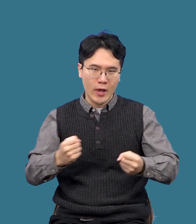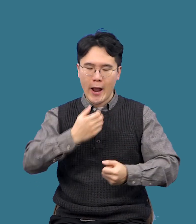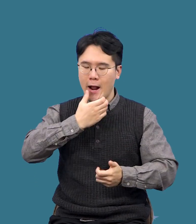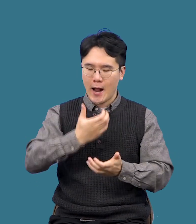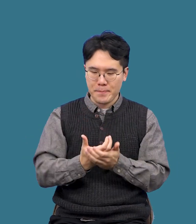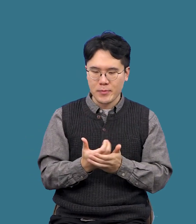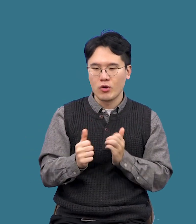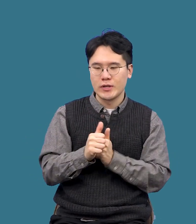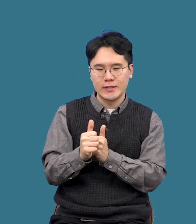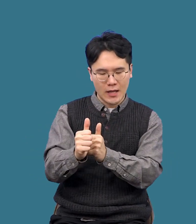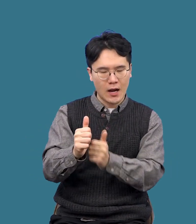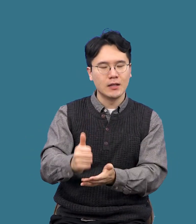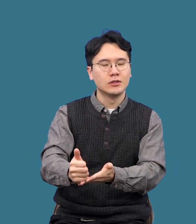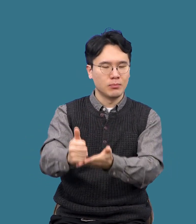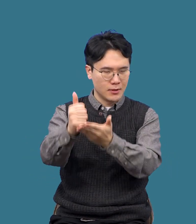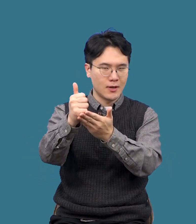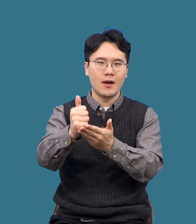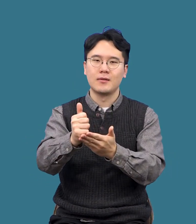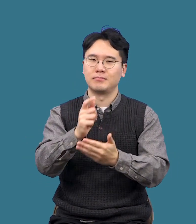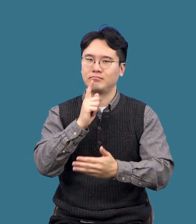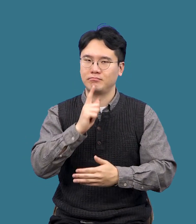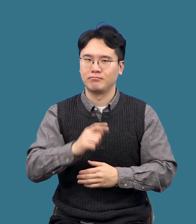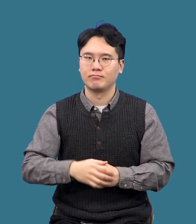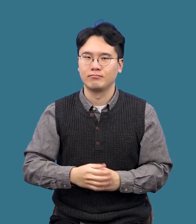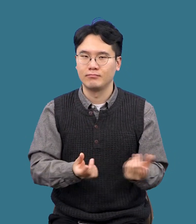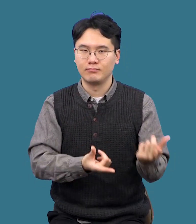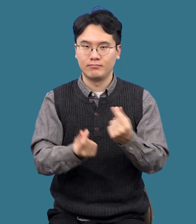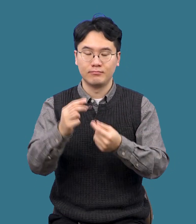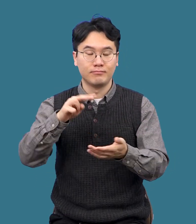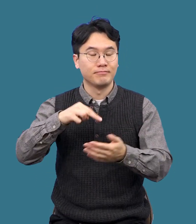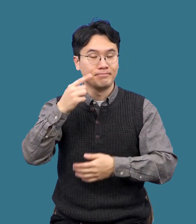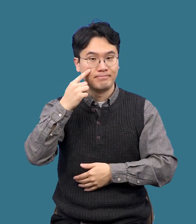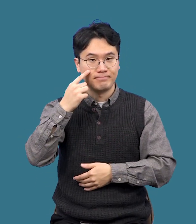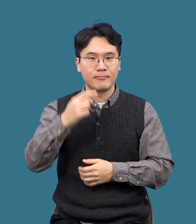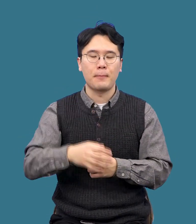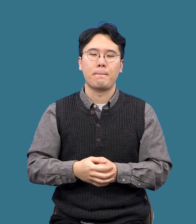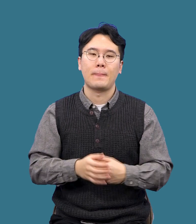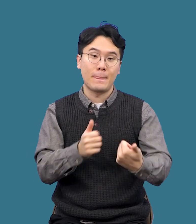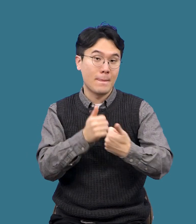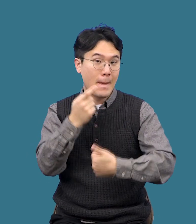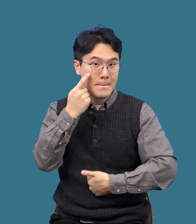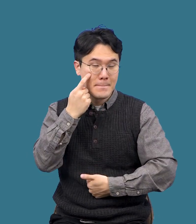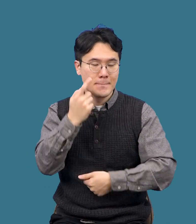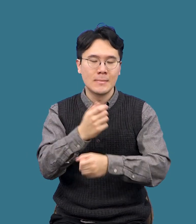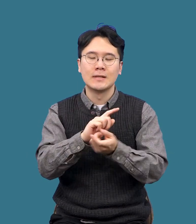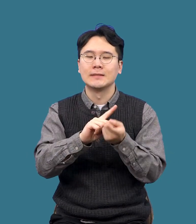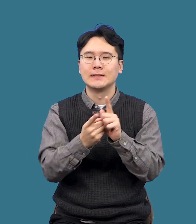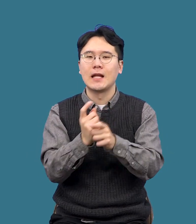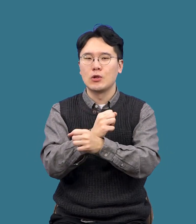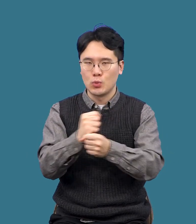따라 섬기라는 것입니다. 다 같이 해보세요. 대속의 감격을 따라